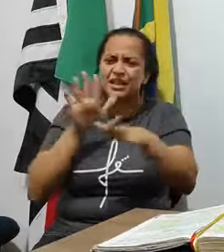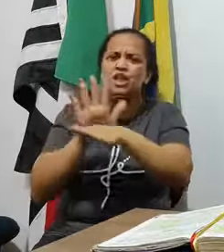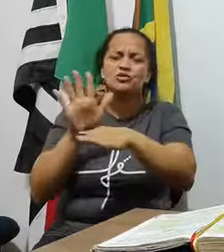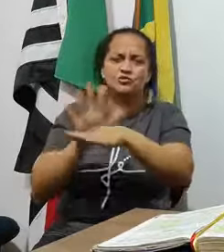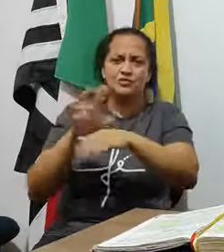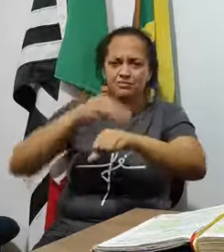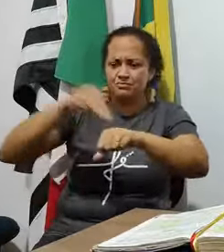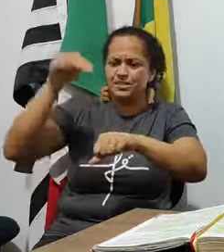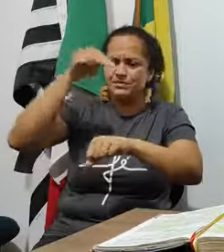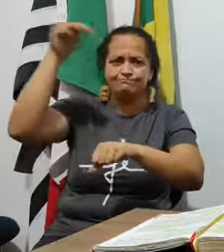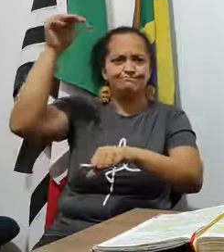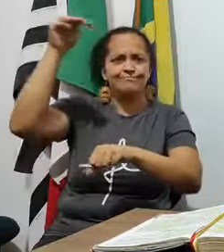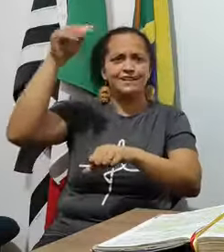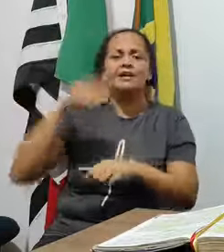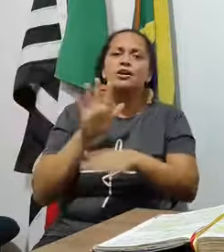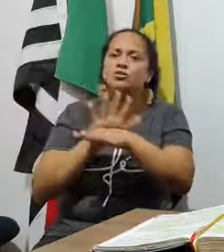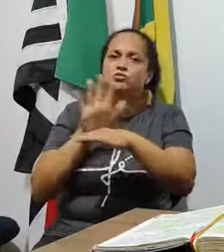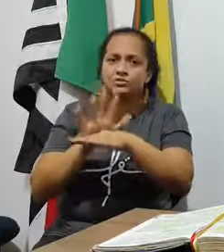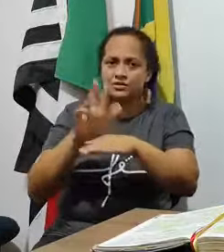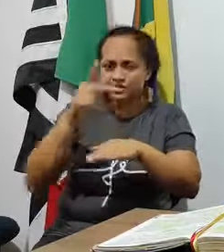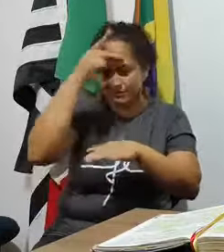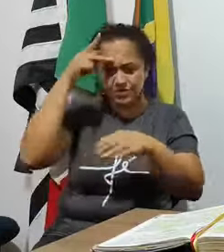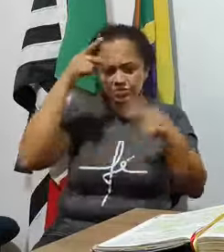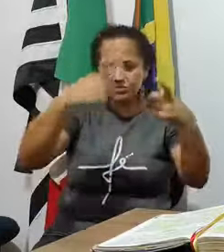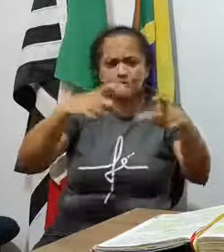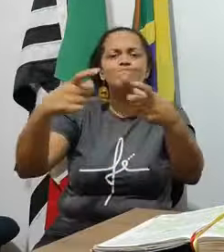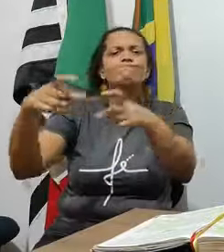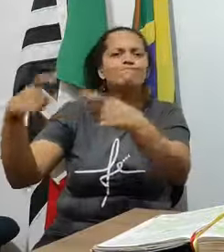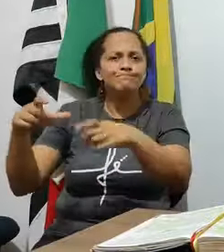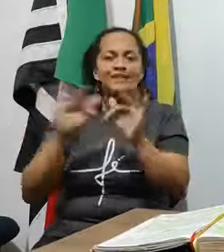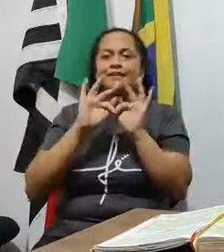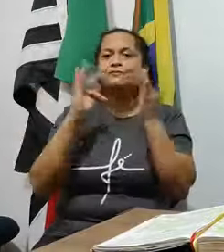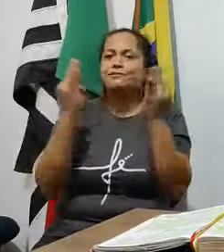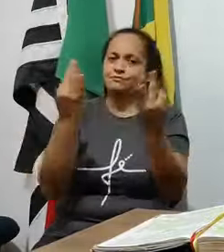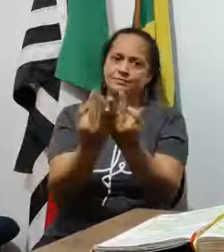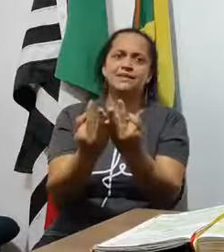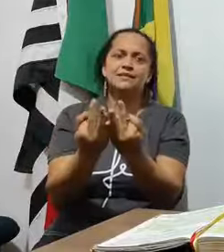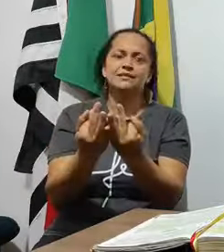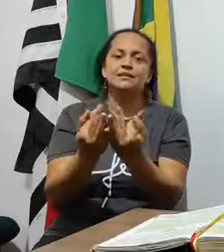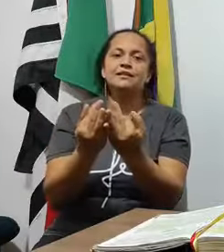no campo, sustento das clínicas, das famílias.